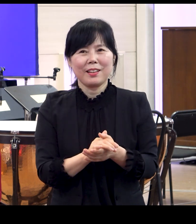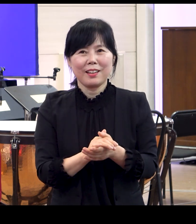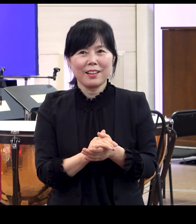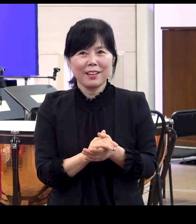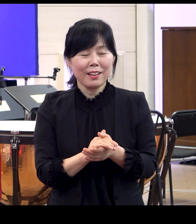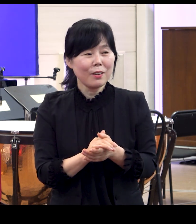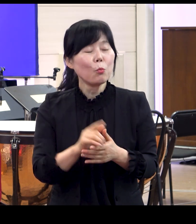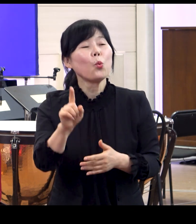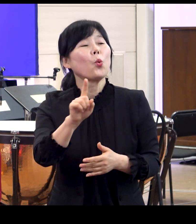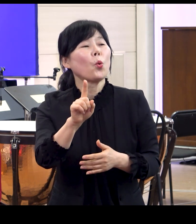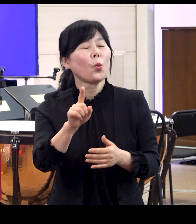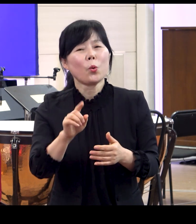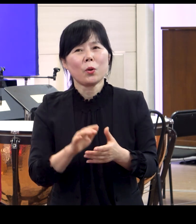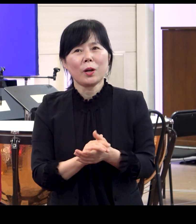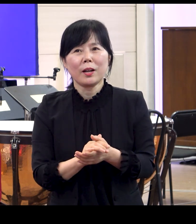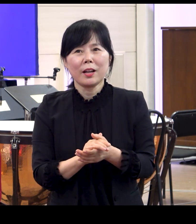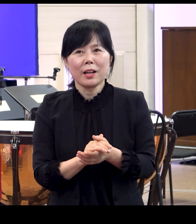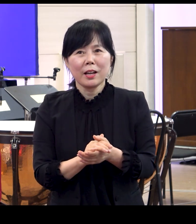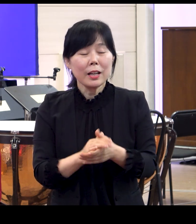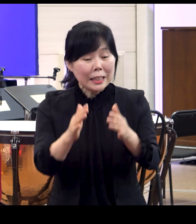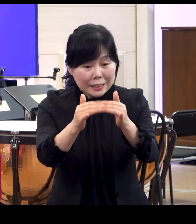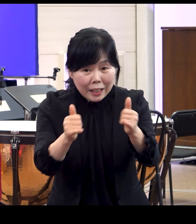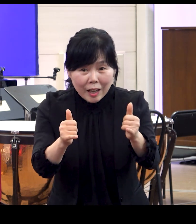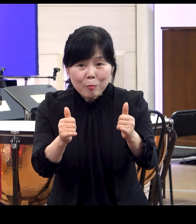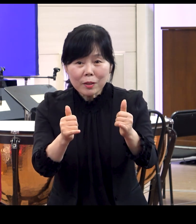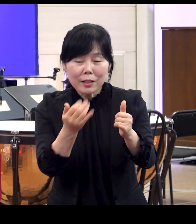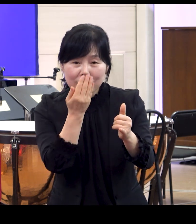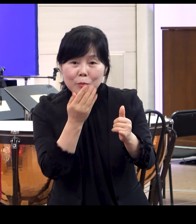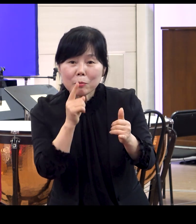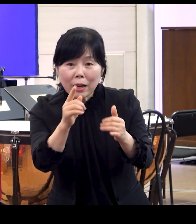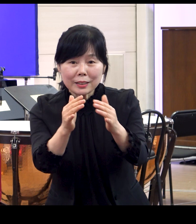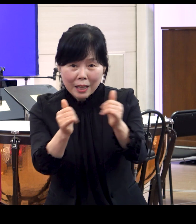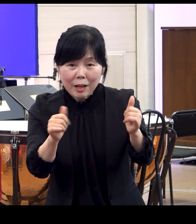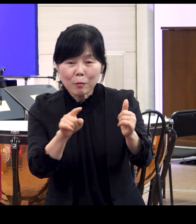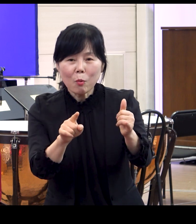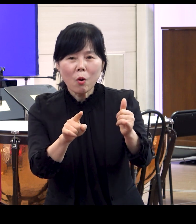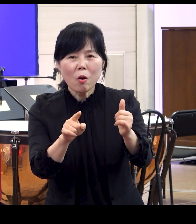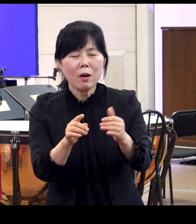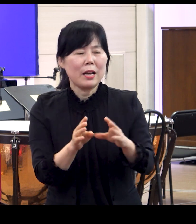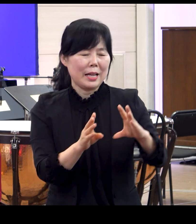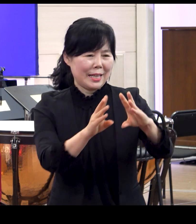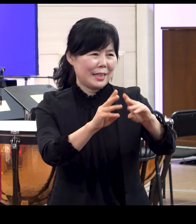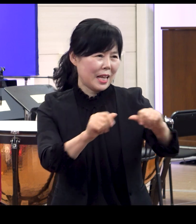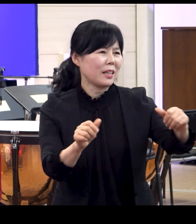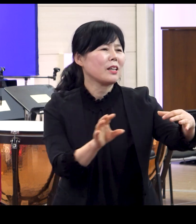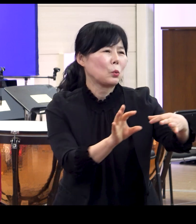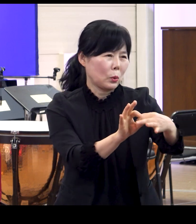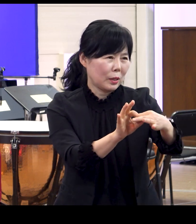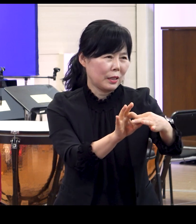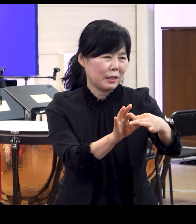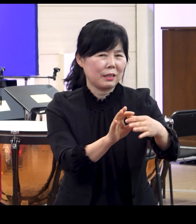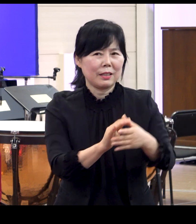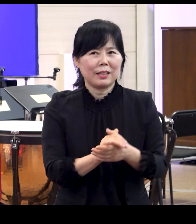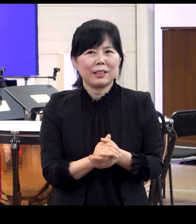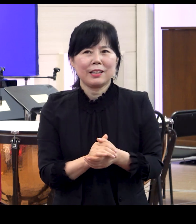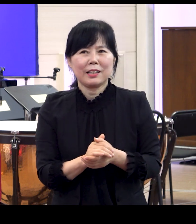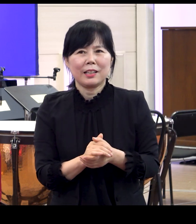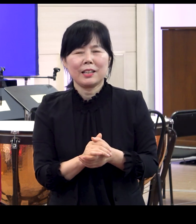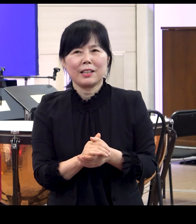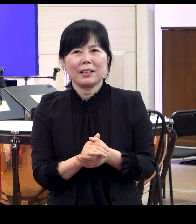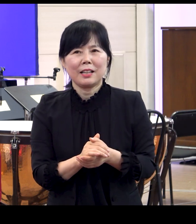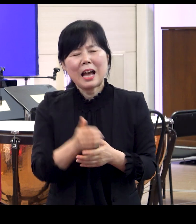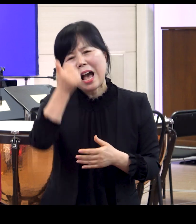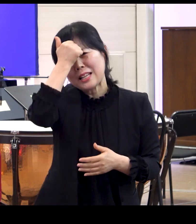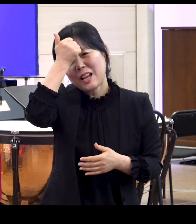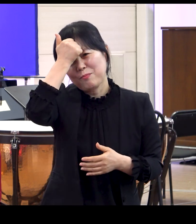결국 무슨 얘기냐? 그 사람이란 말, 이 아담이란 말은 땅에서 왔다는 말입니다. 아다마에서.